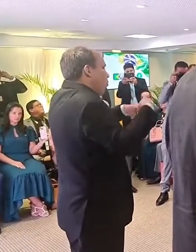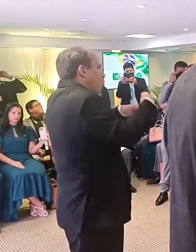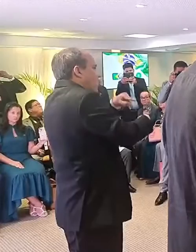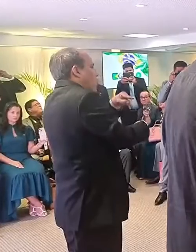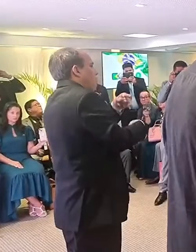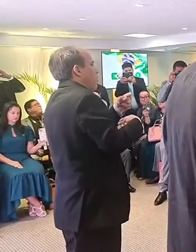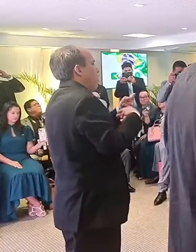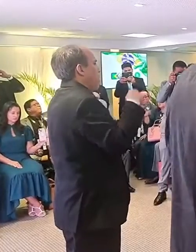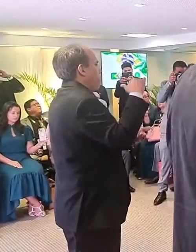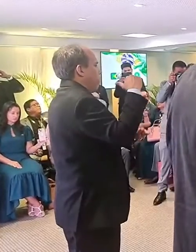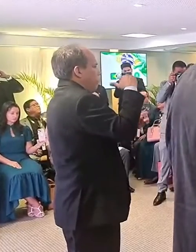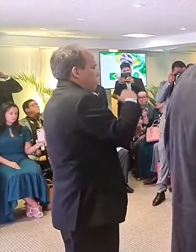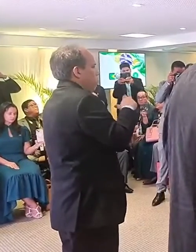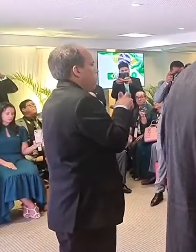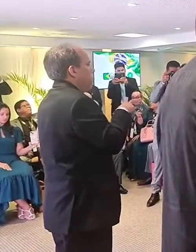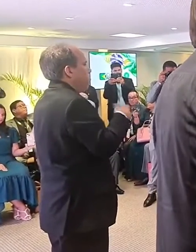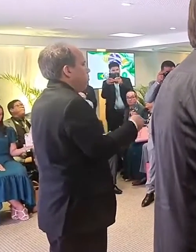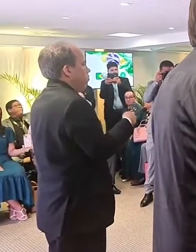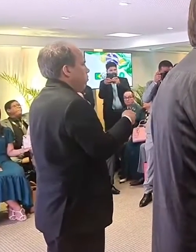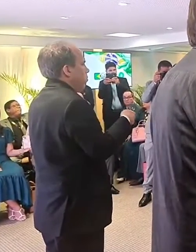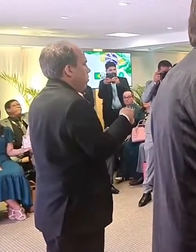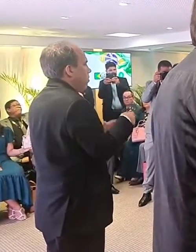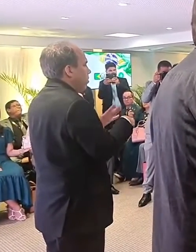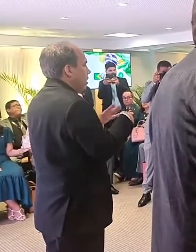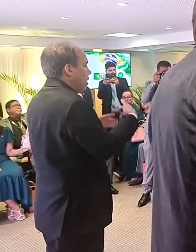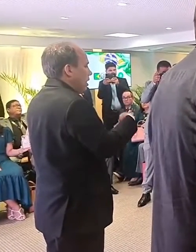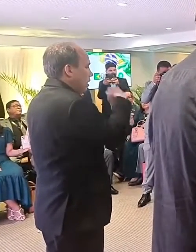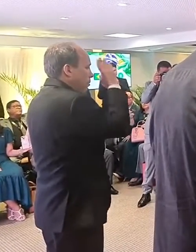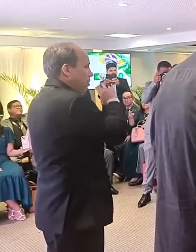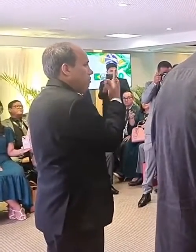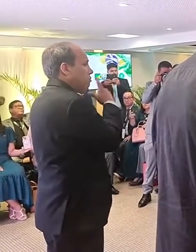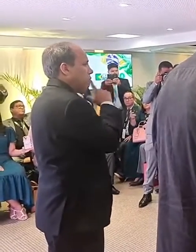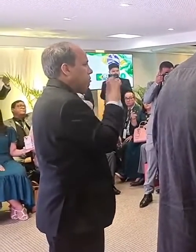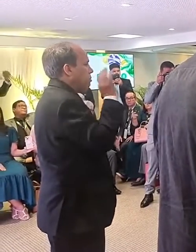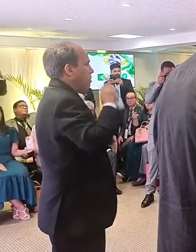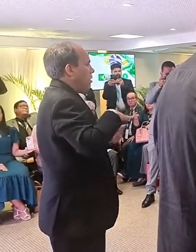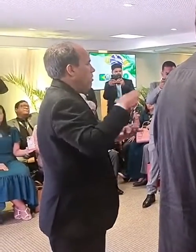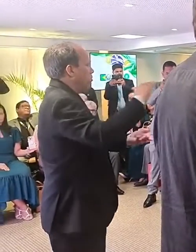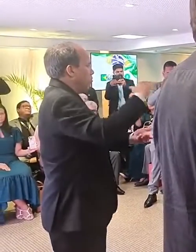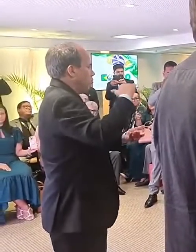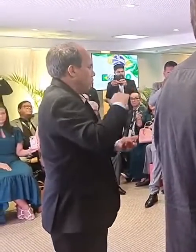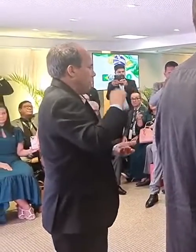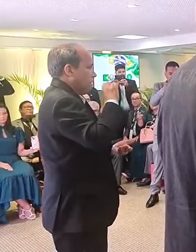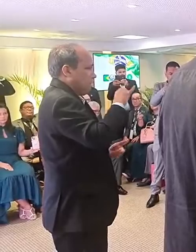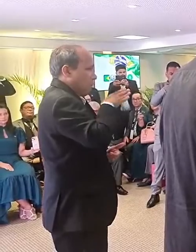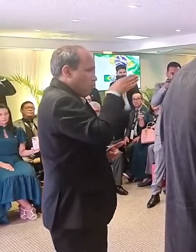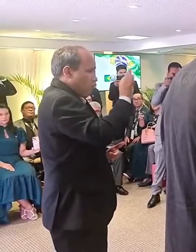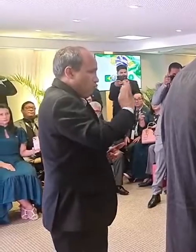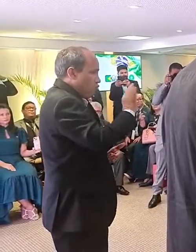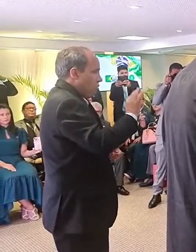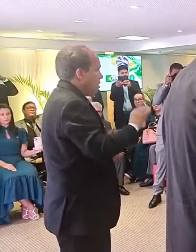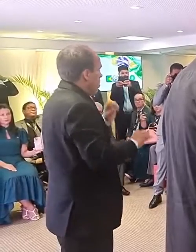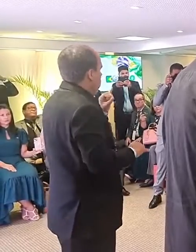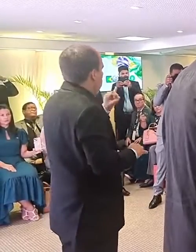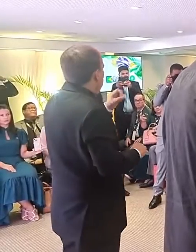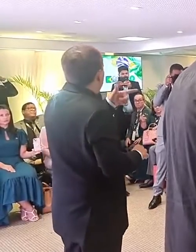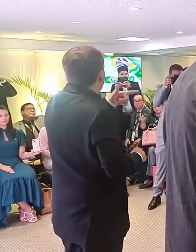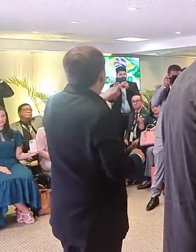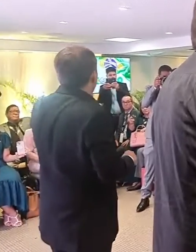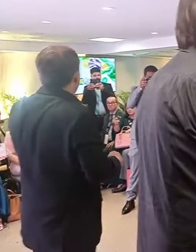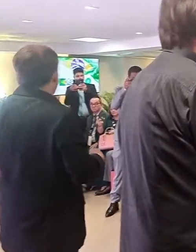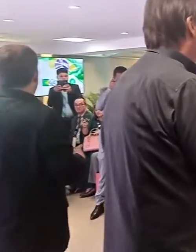Brasil, tivemos sucesso. Se não tivéssemos ido negociar, tivéssemos aderido o lado do